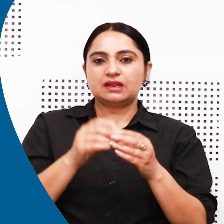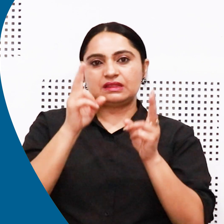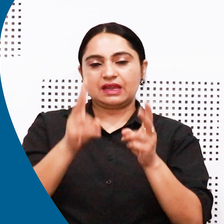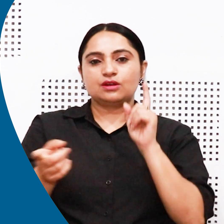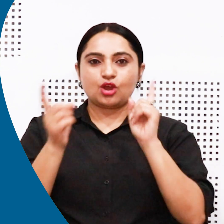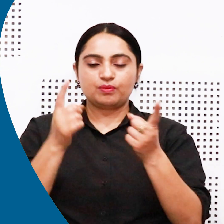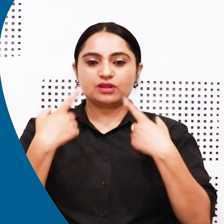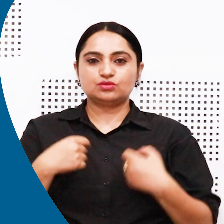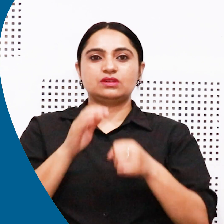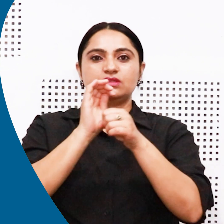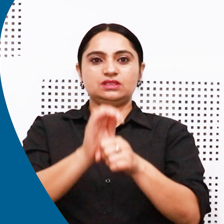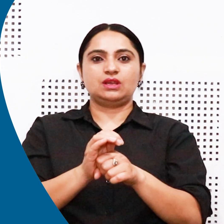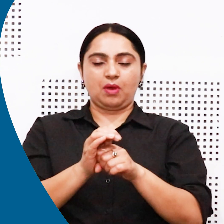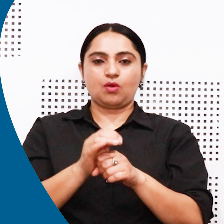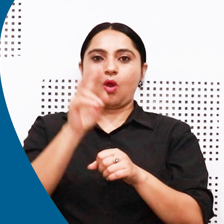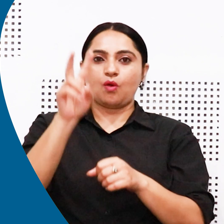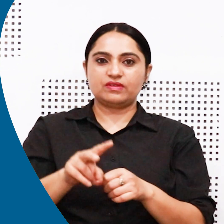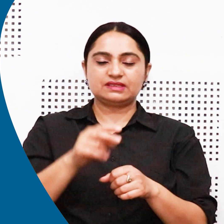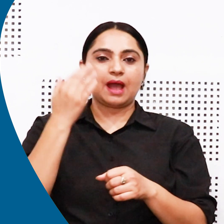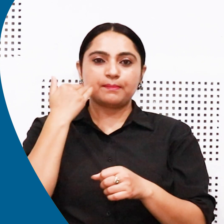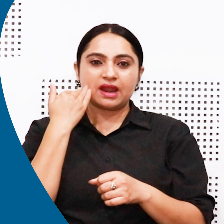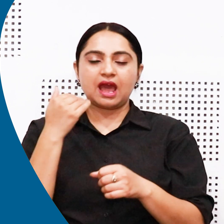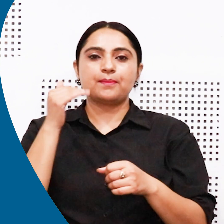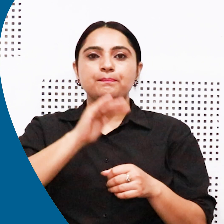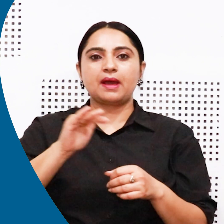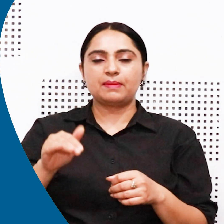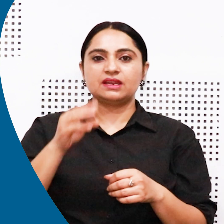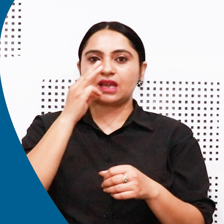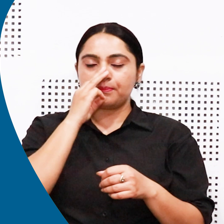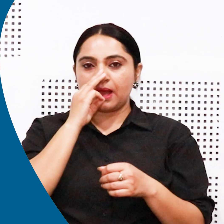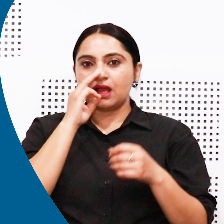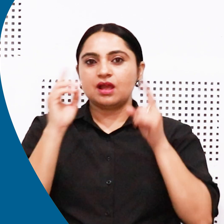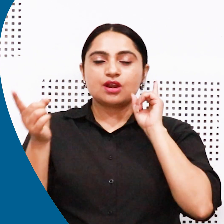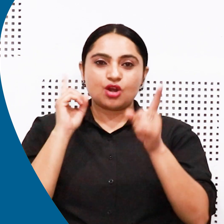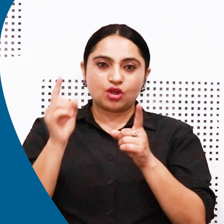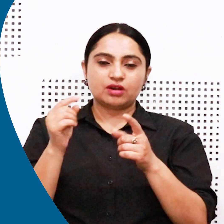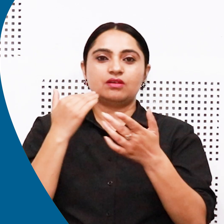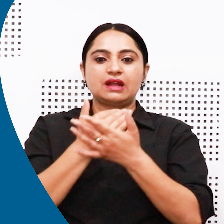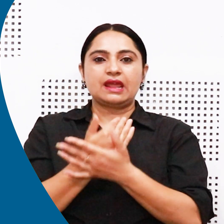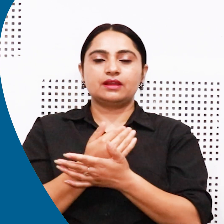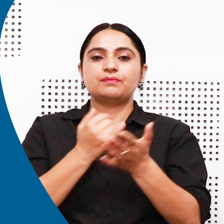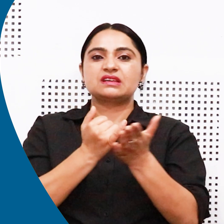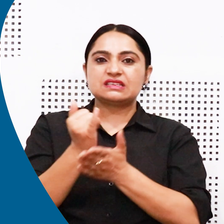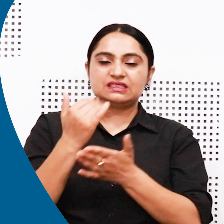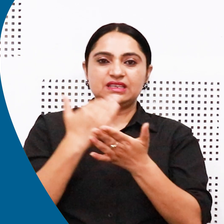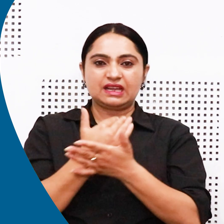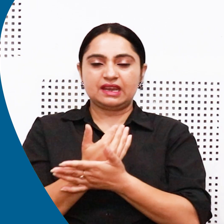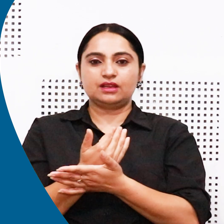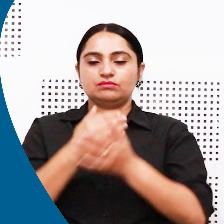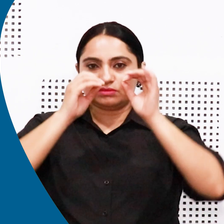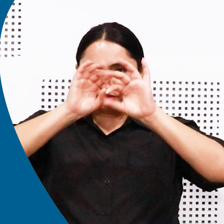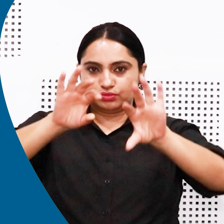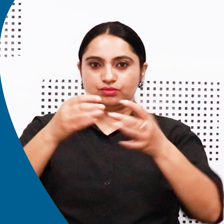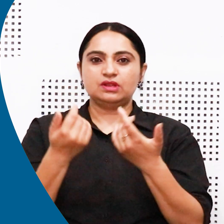नगरपालिकाको स्वास्थ्य सेवा प्रवाहको अवस्था, महिला तथा बालबालिकामा नगरका कार्यक्रम, कृषिका कार्यक्रम,